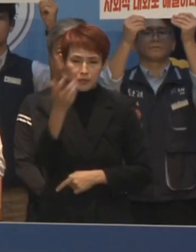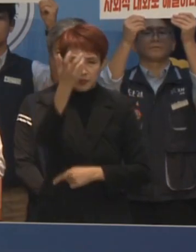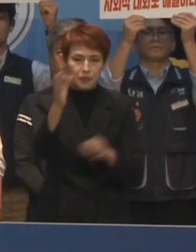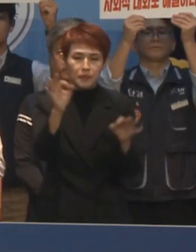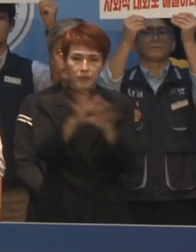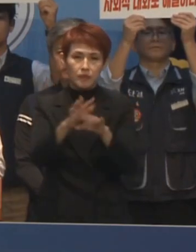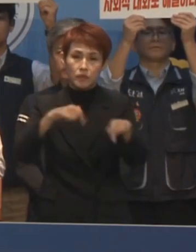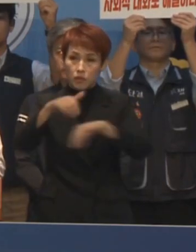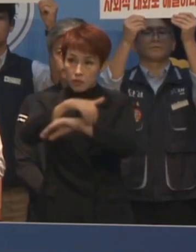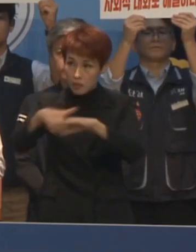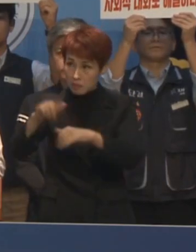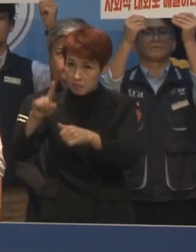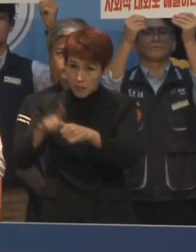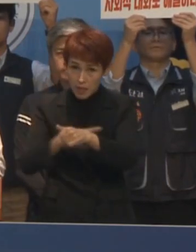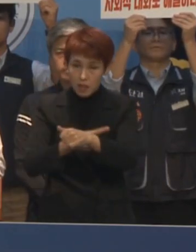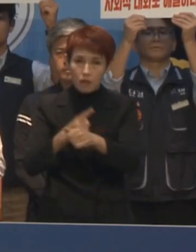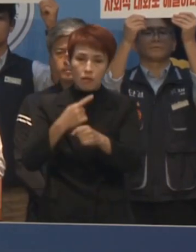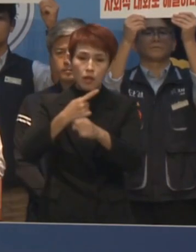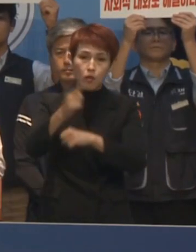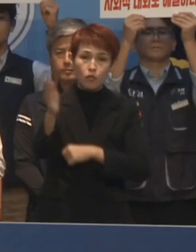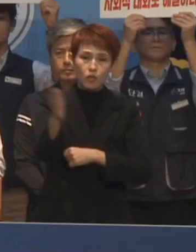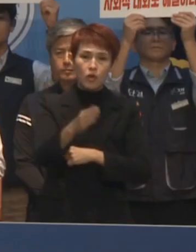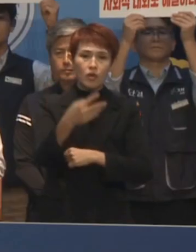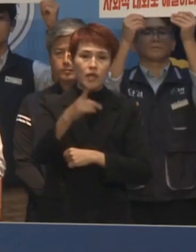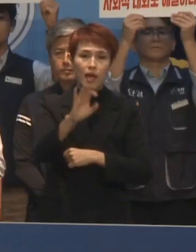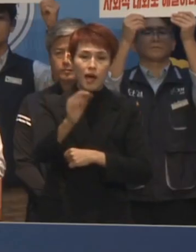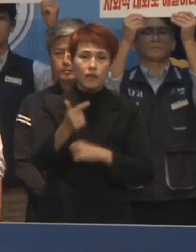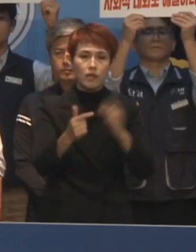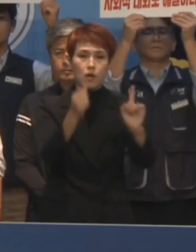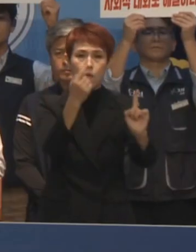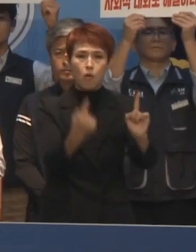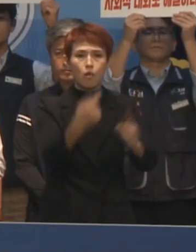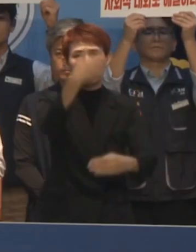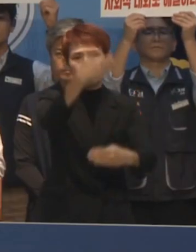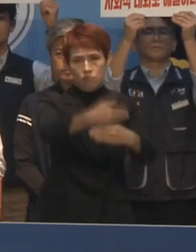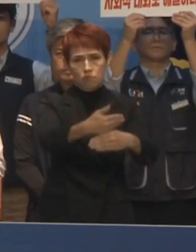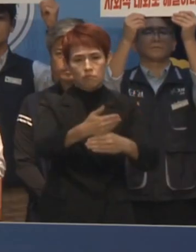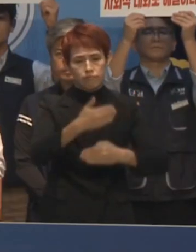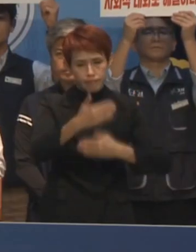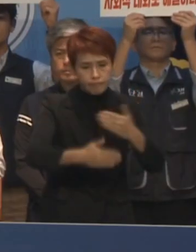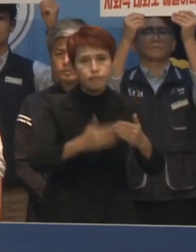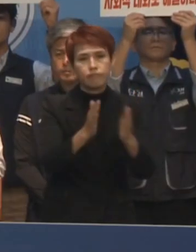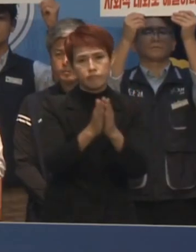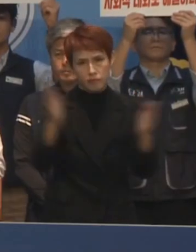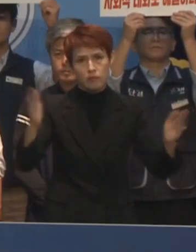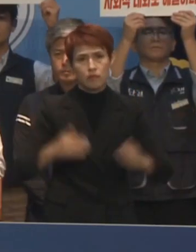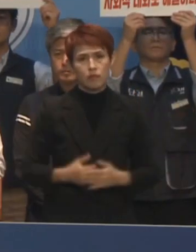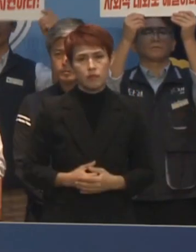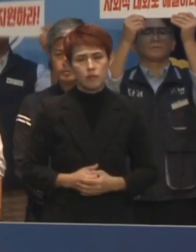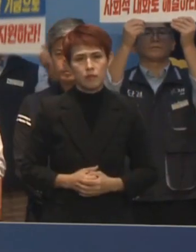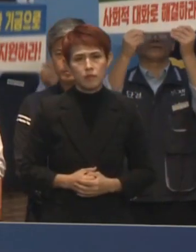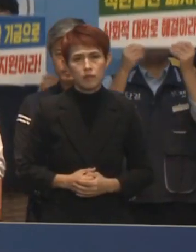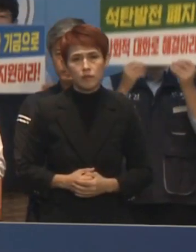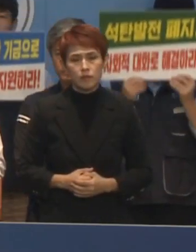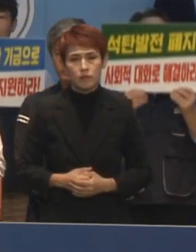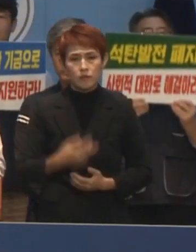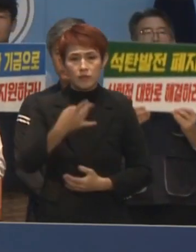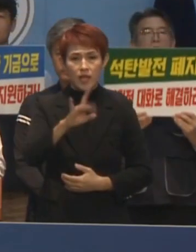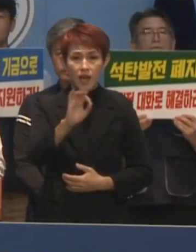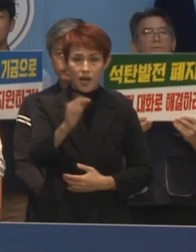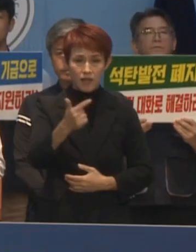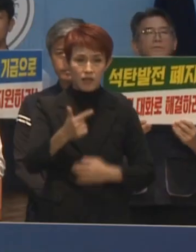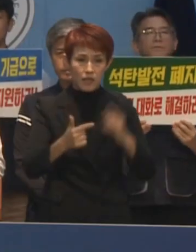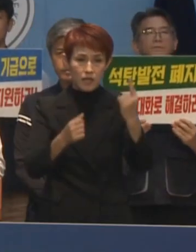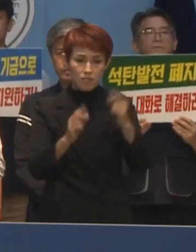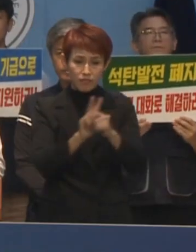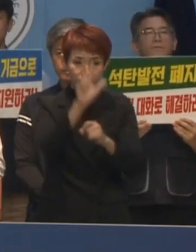따라 내년부터 태안 1호기의 폐쇄가 본격적으로 진행될 예정입니다. 태안 1호기